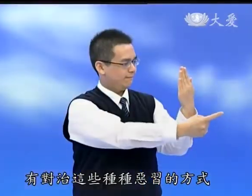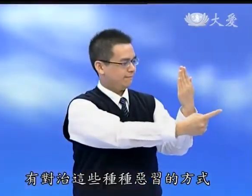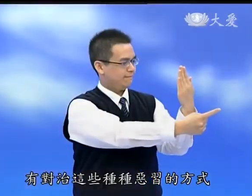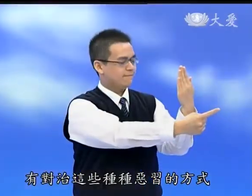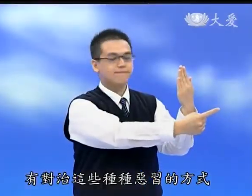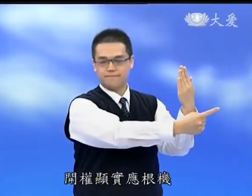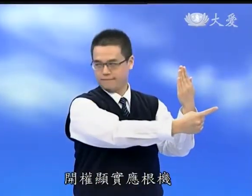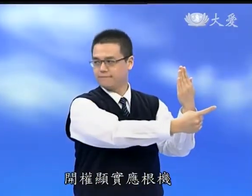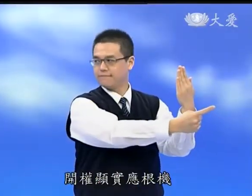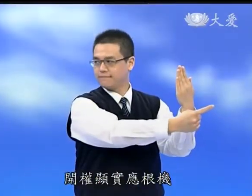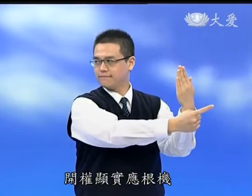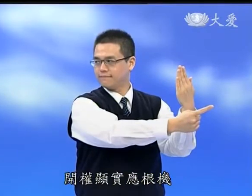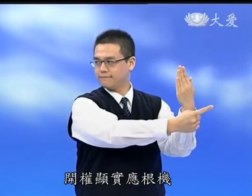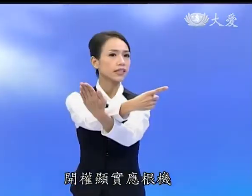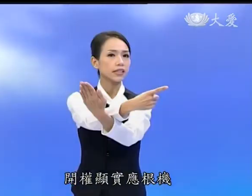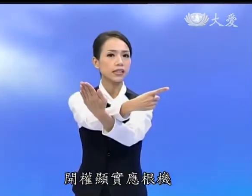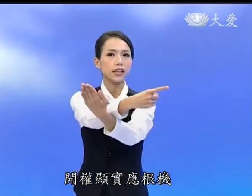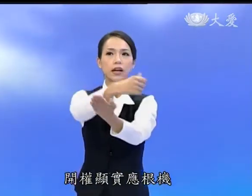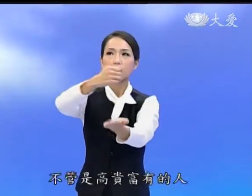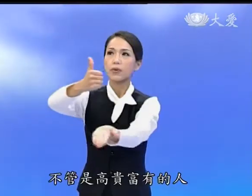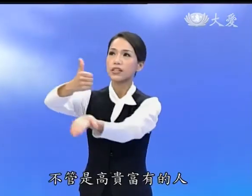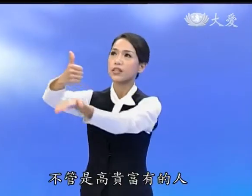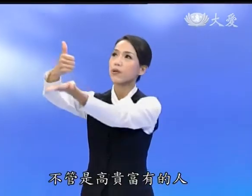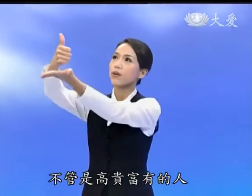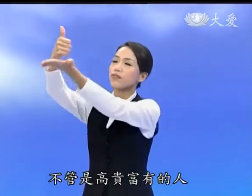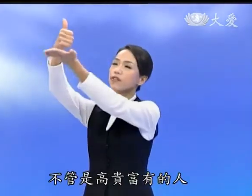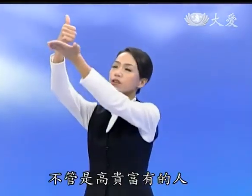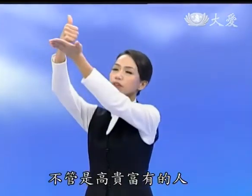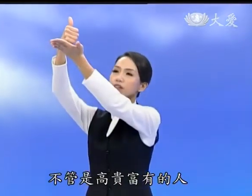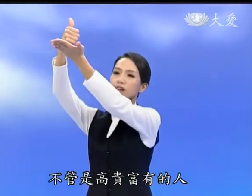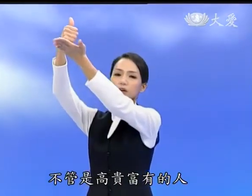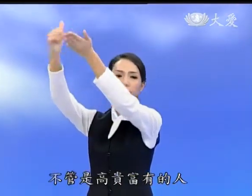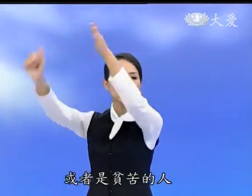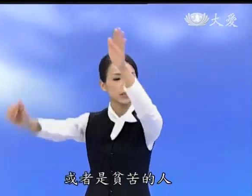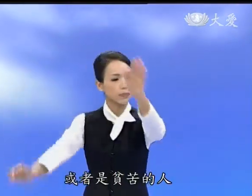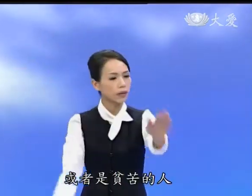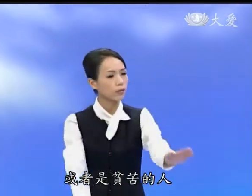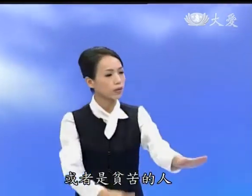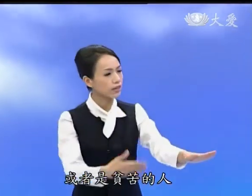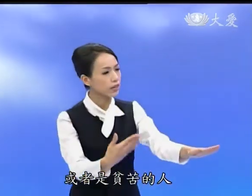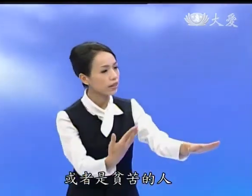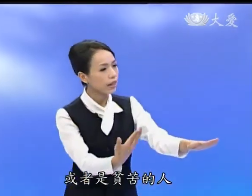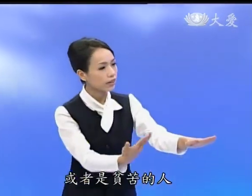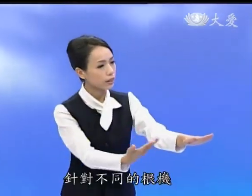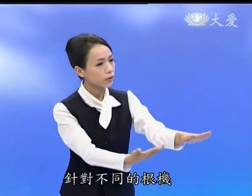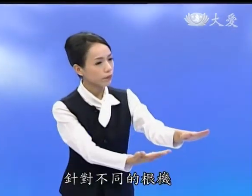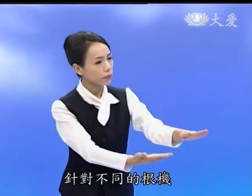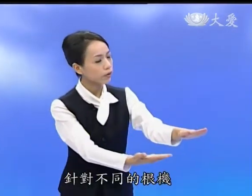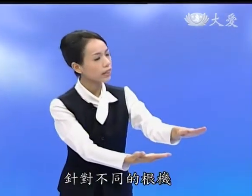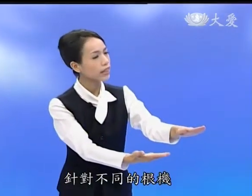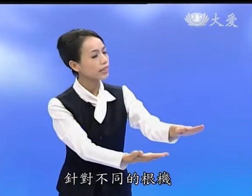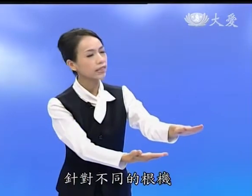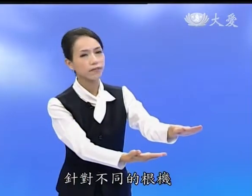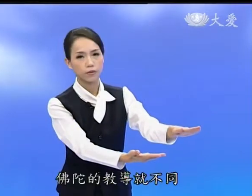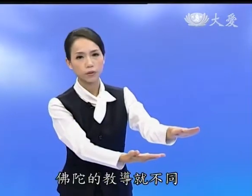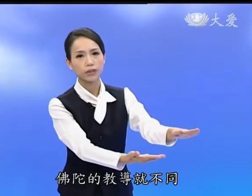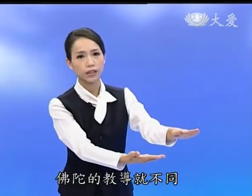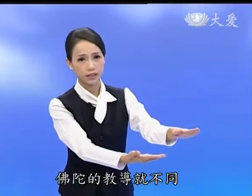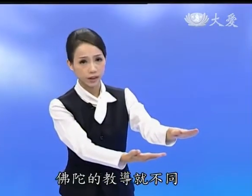式，开权显实因根基呢，不管是高贵富有的人或者是贫苦的人，针对不同的根基，佛陀的教